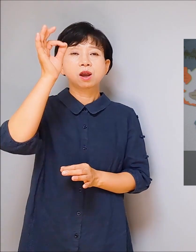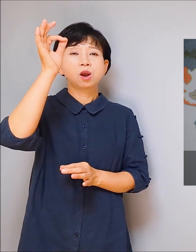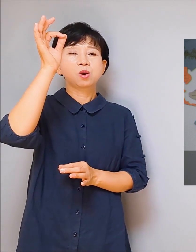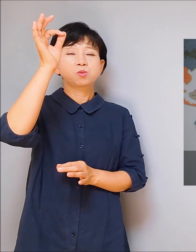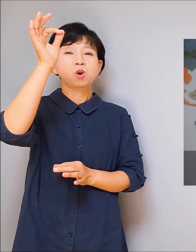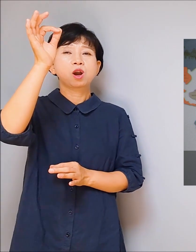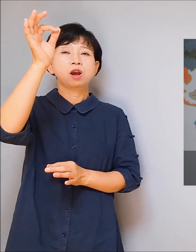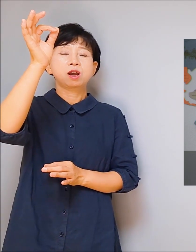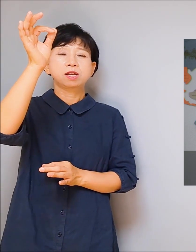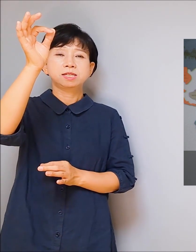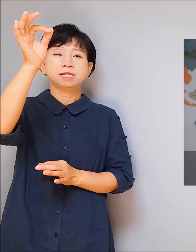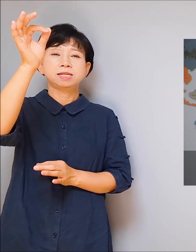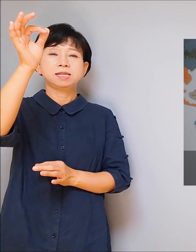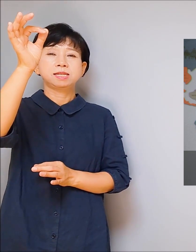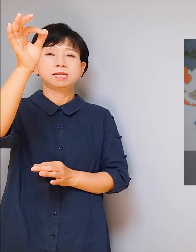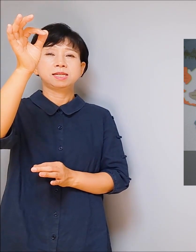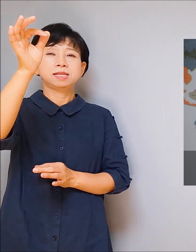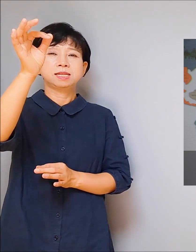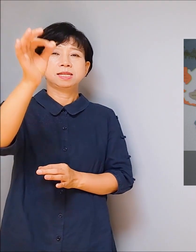항상 영원